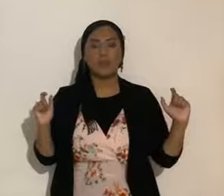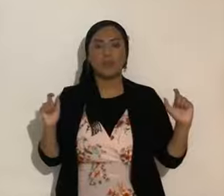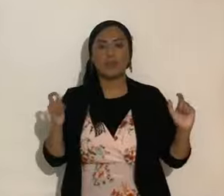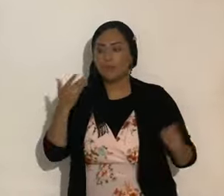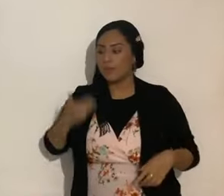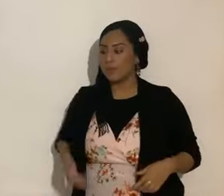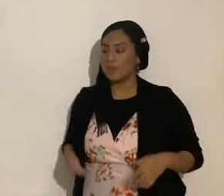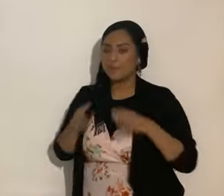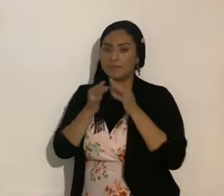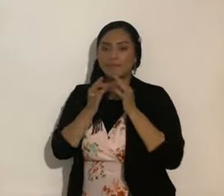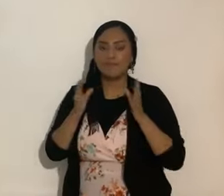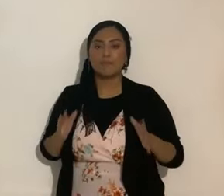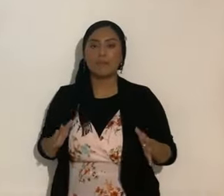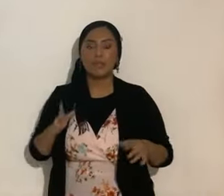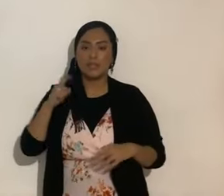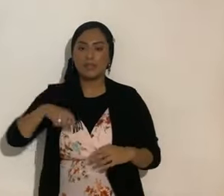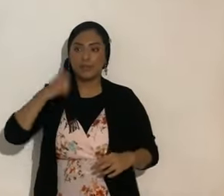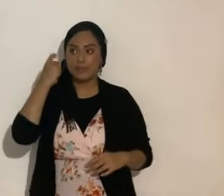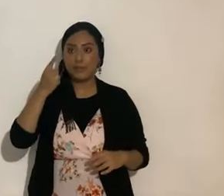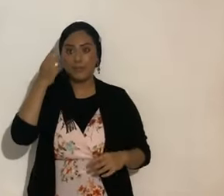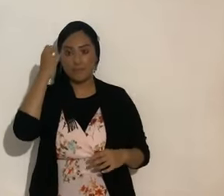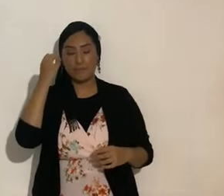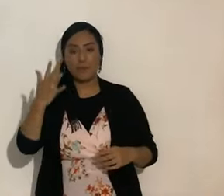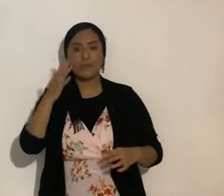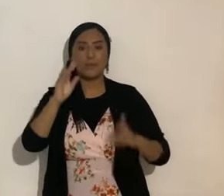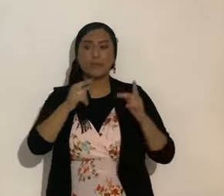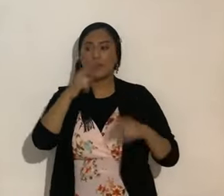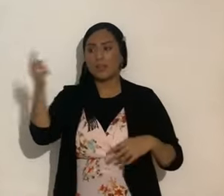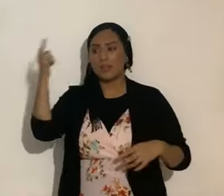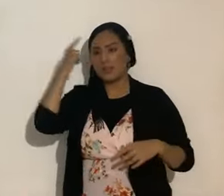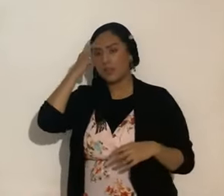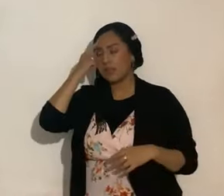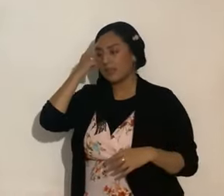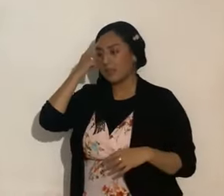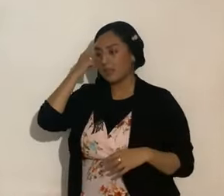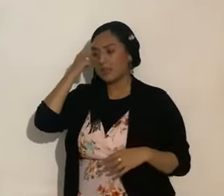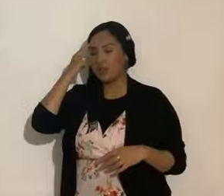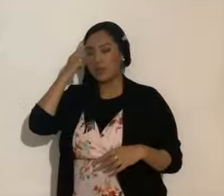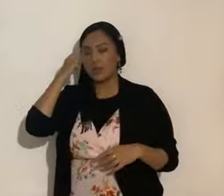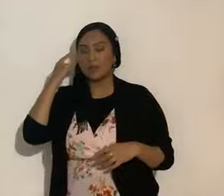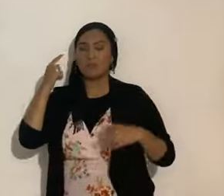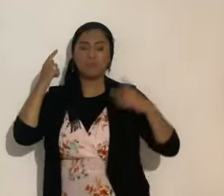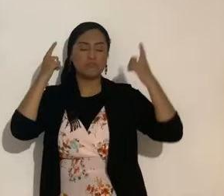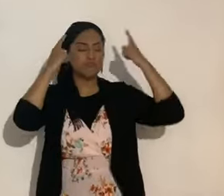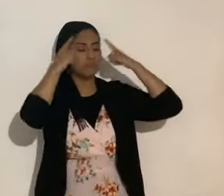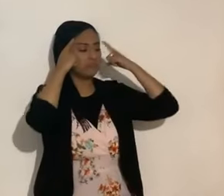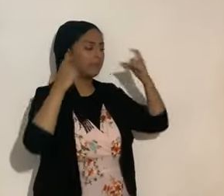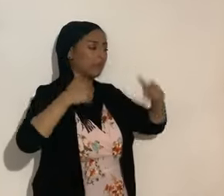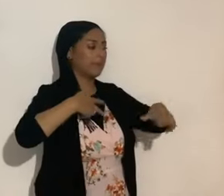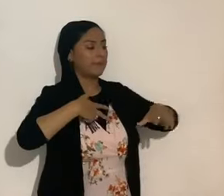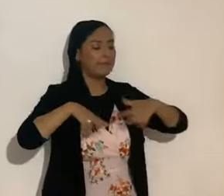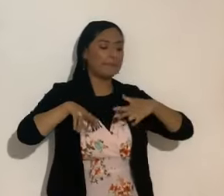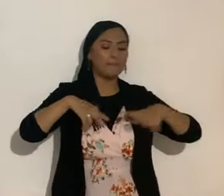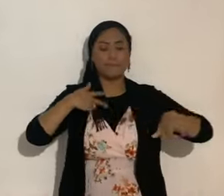merecemos eso, hermanos. Hay que entenderlo, porque mucha gente piensa que no lo merece ni el piso que, donde va